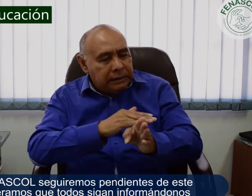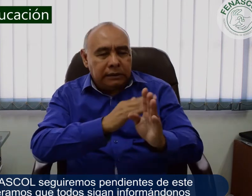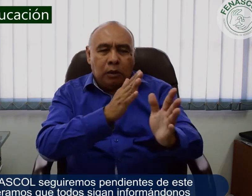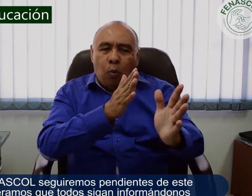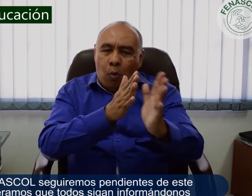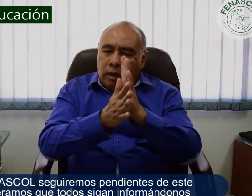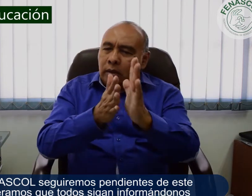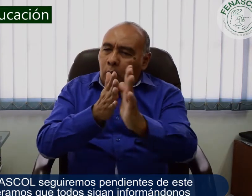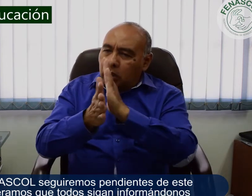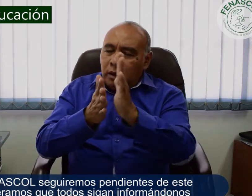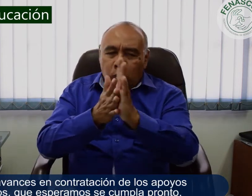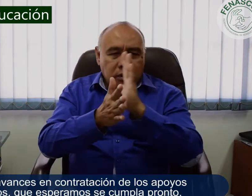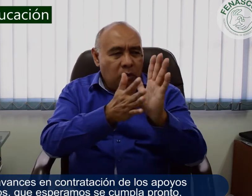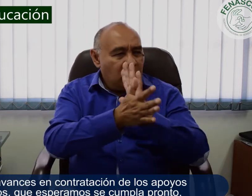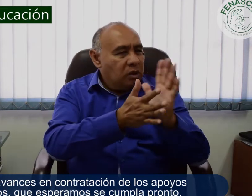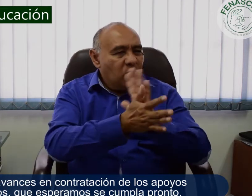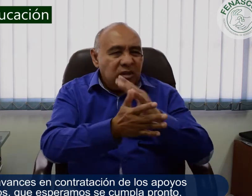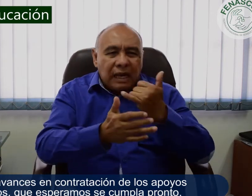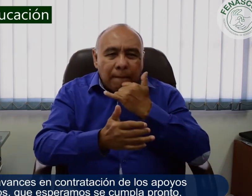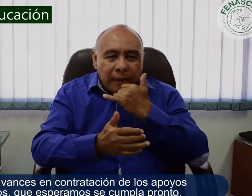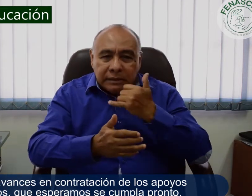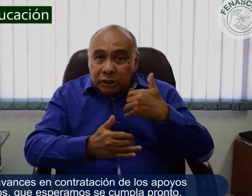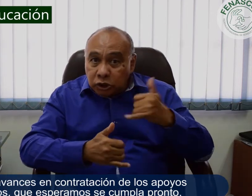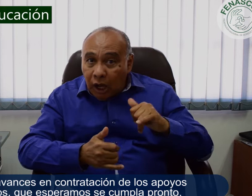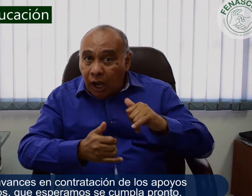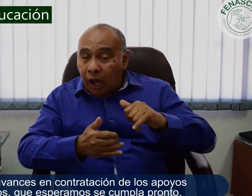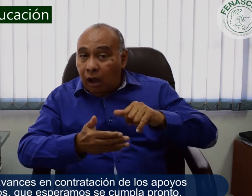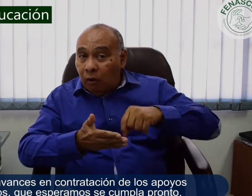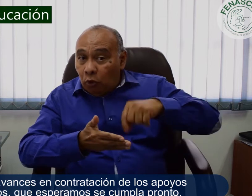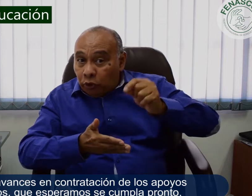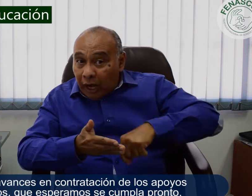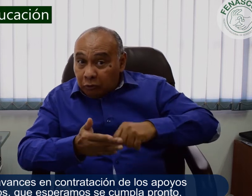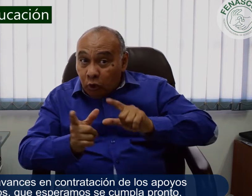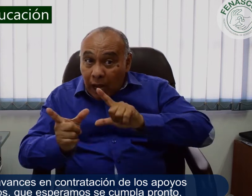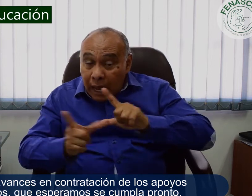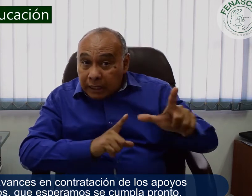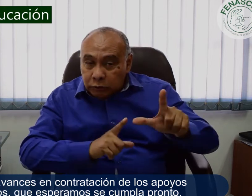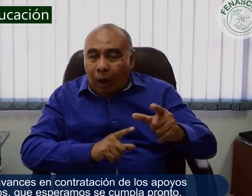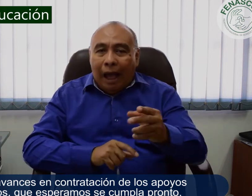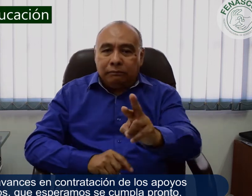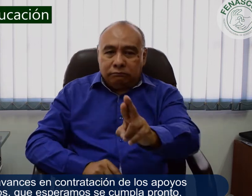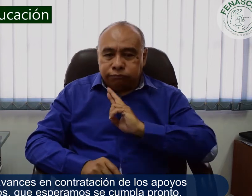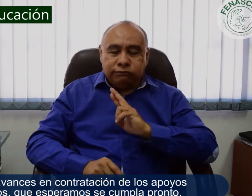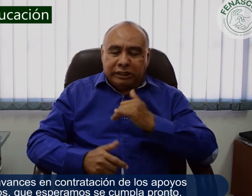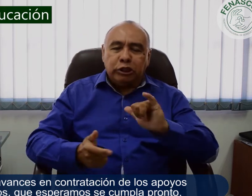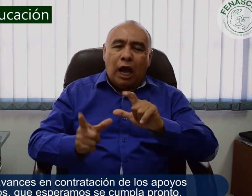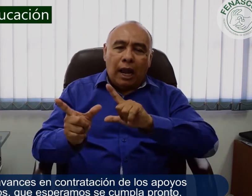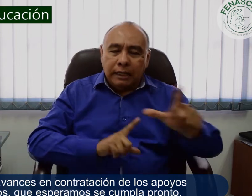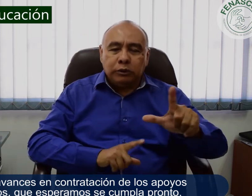sigan informándonos sobre los avances en contratación de los apoyos educativos, que esperamos se cumpla pronto.